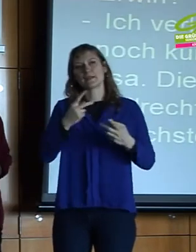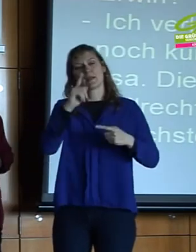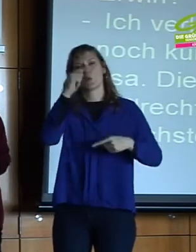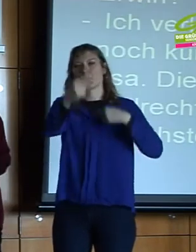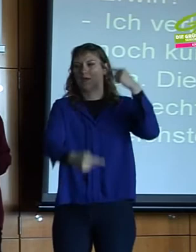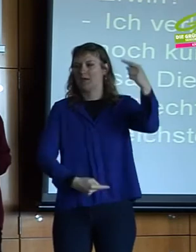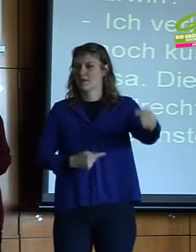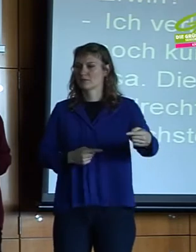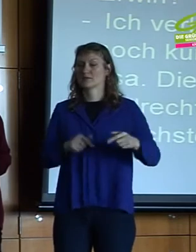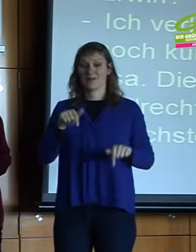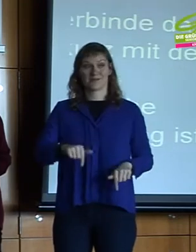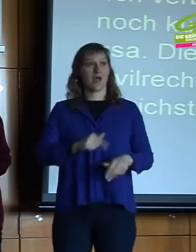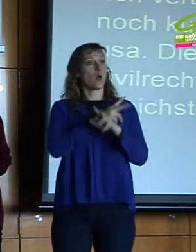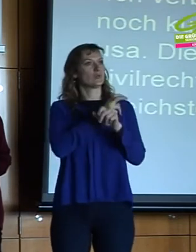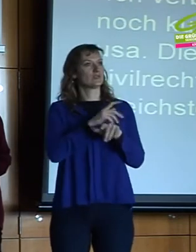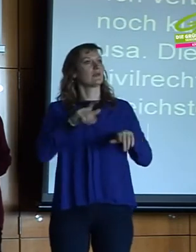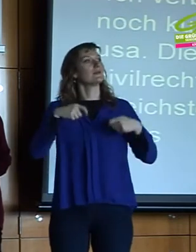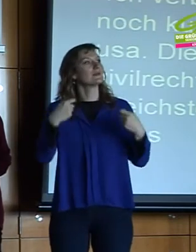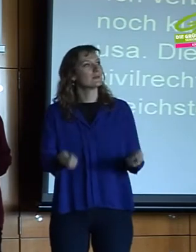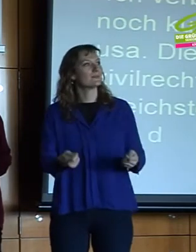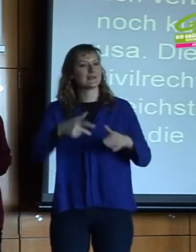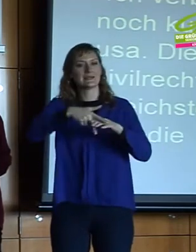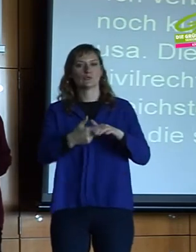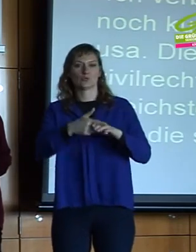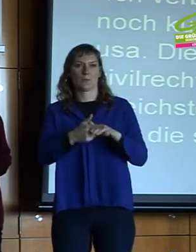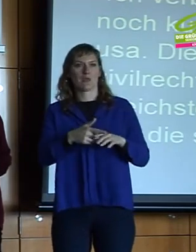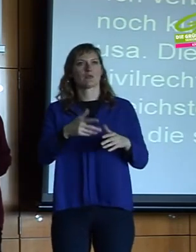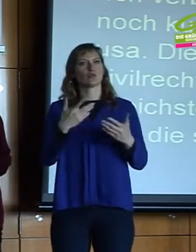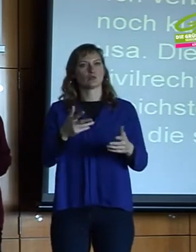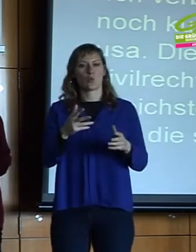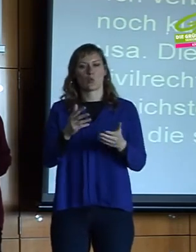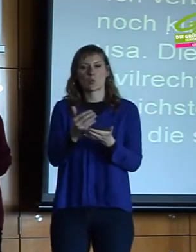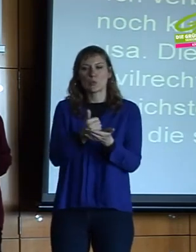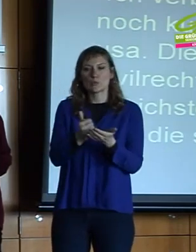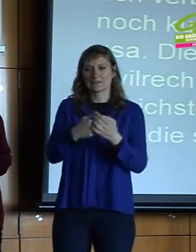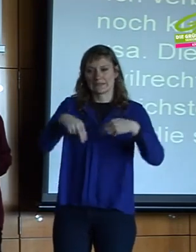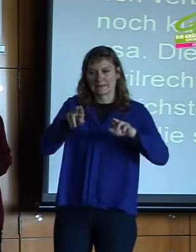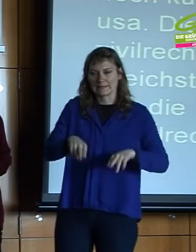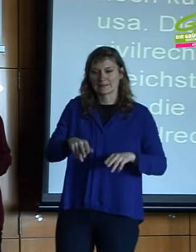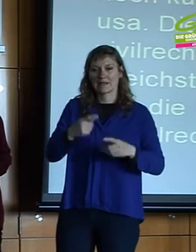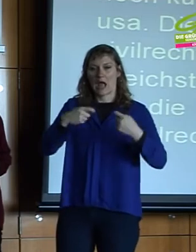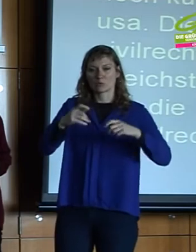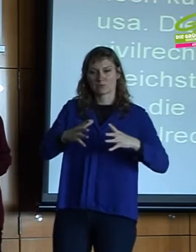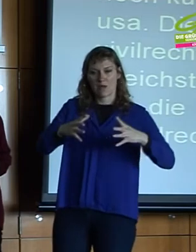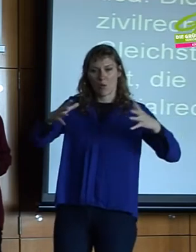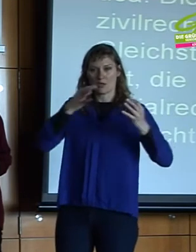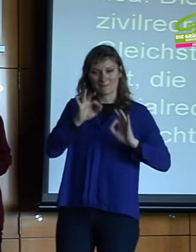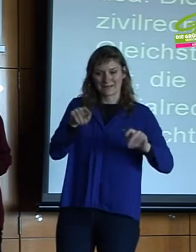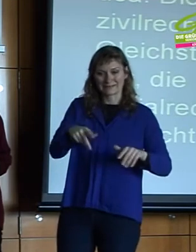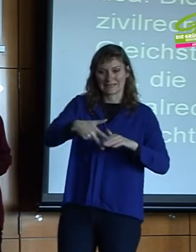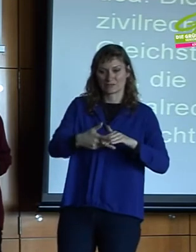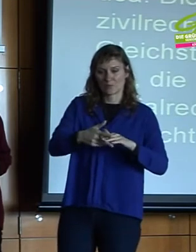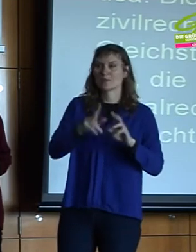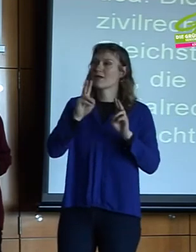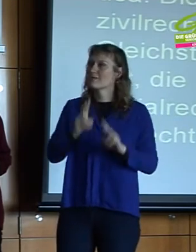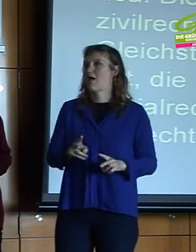umgekehrt. Es gibt nämlich bei uns ein Instrument, das, wenn man es richtig nutzen würde und ausbauen würde,